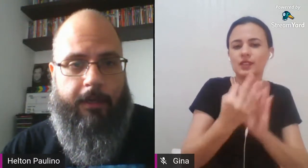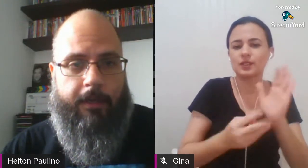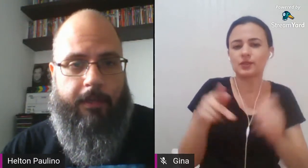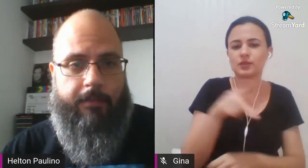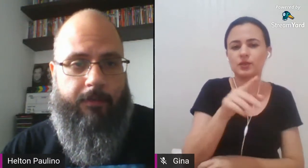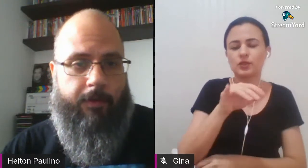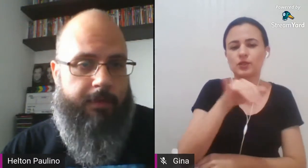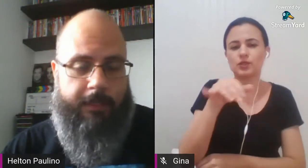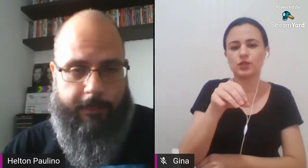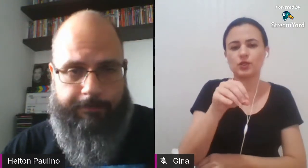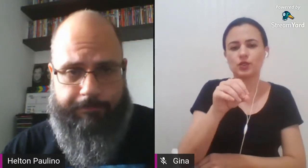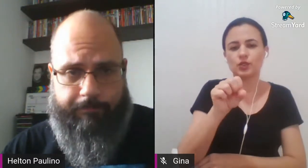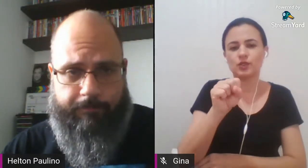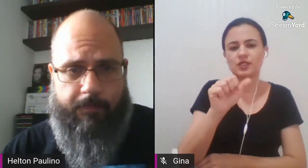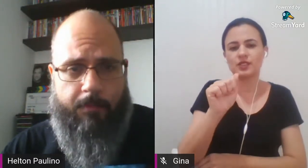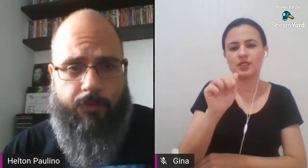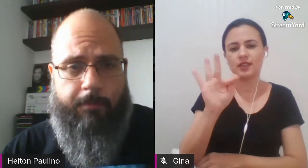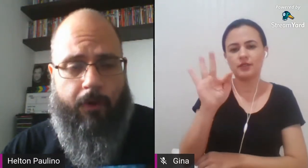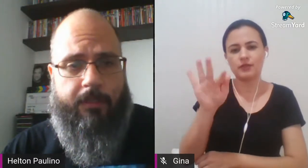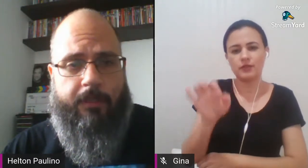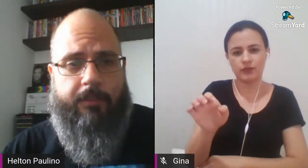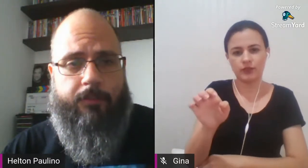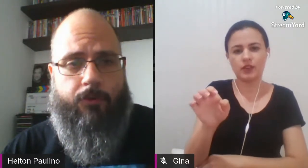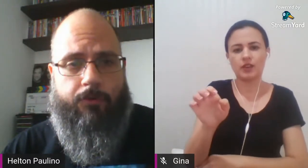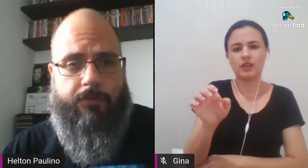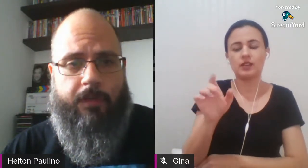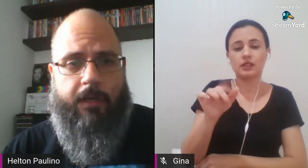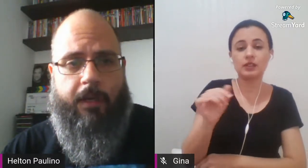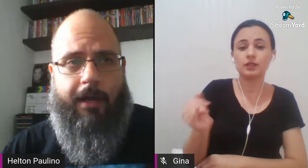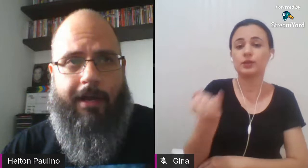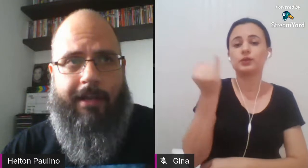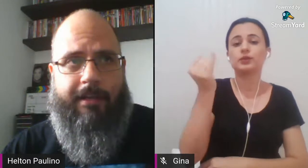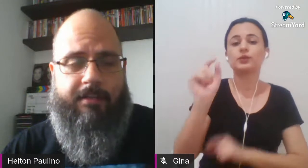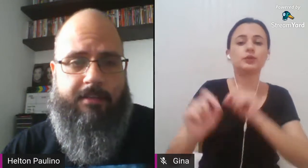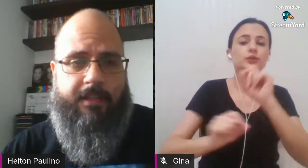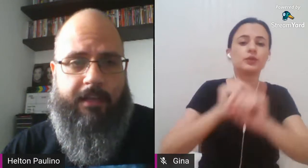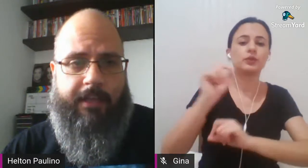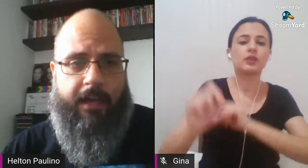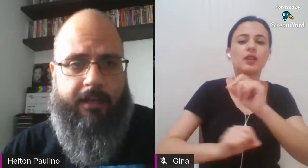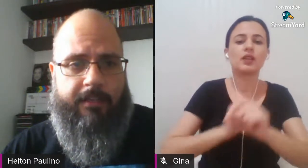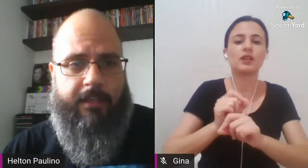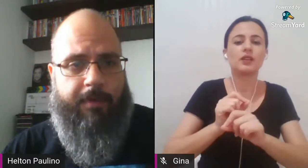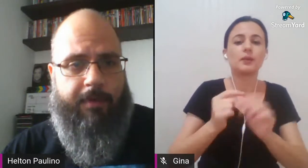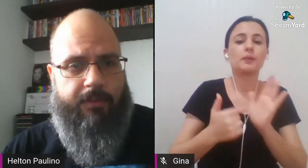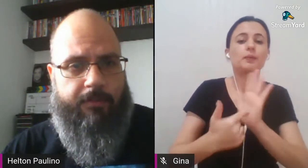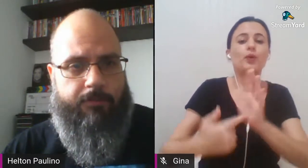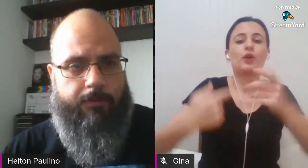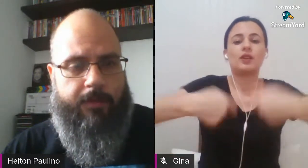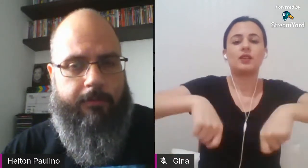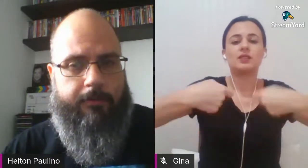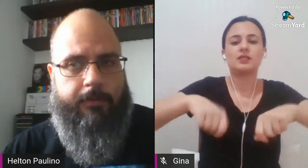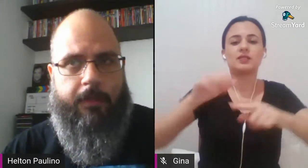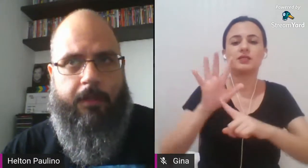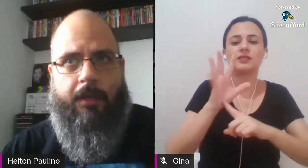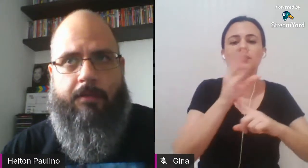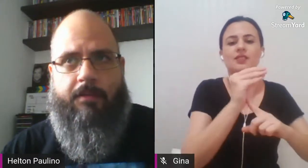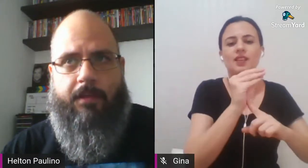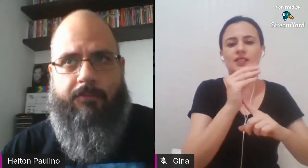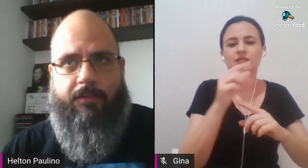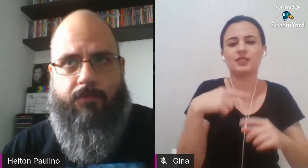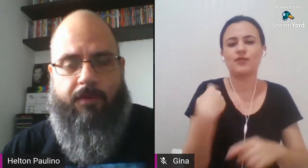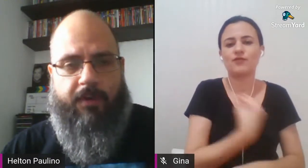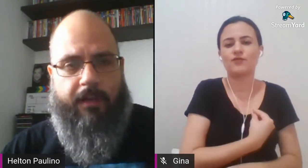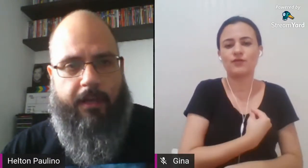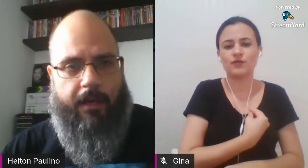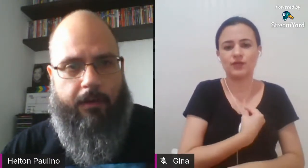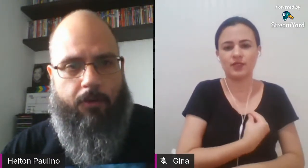que, de uma maneira muito importante, trouxe a necessidade que a arte tem para a vida do ser humano. Se